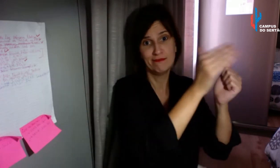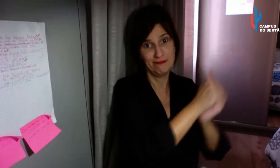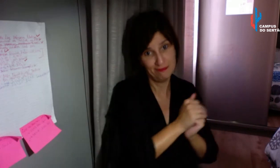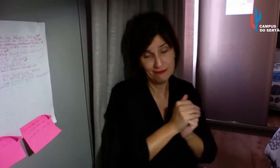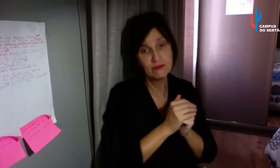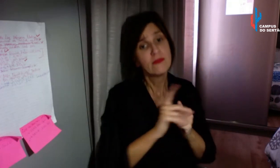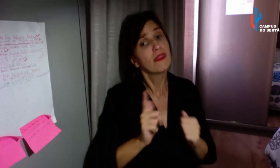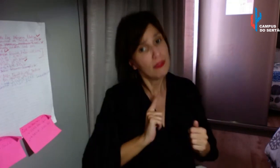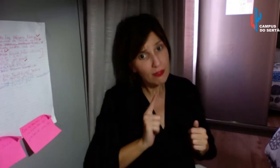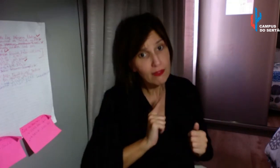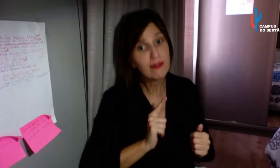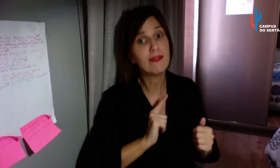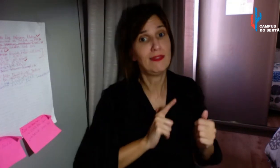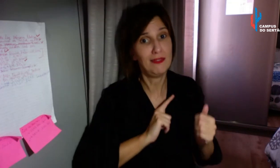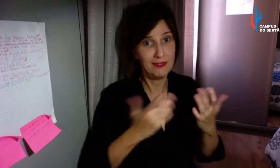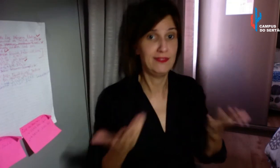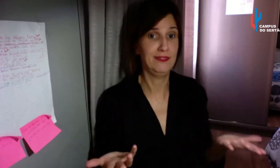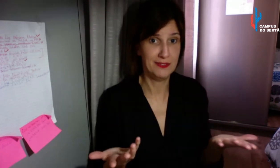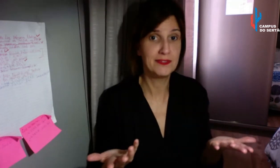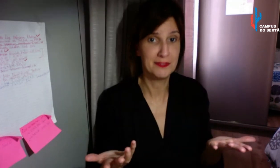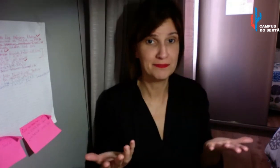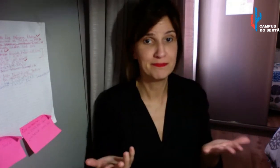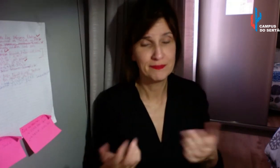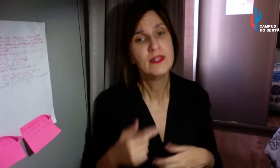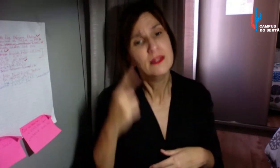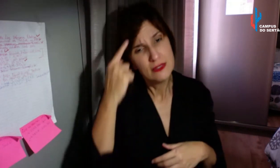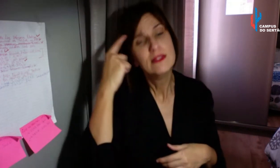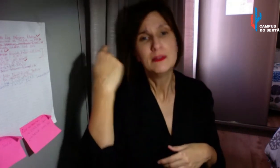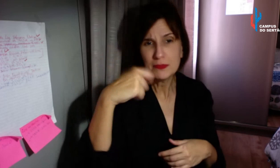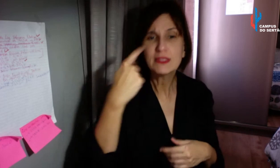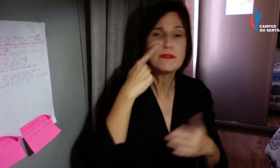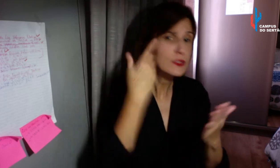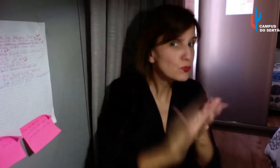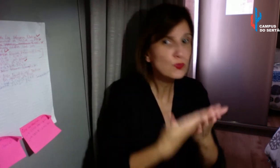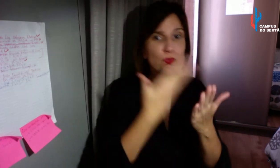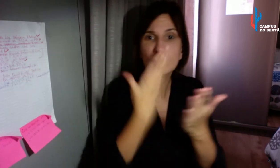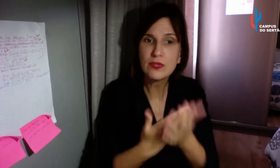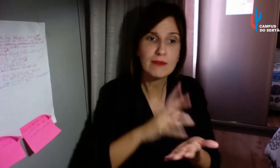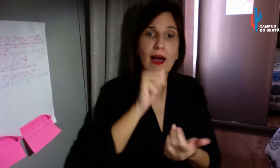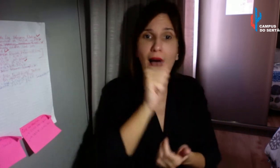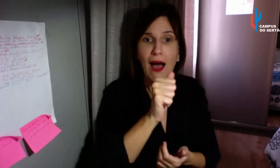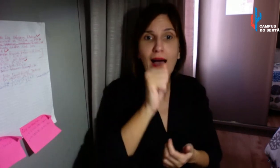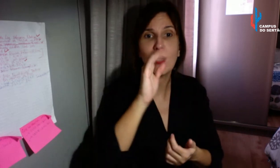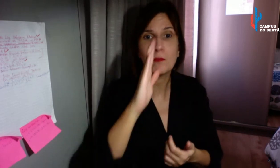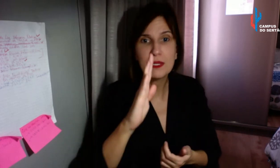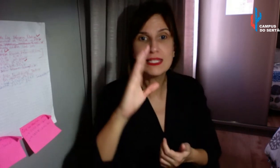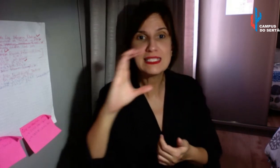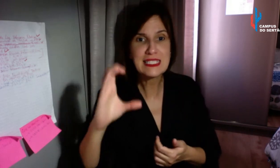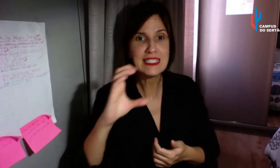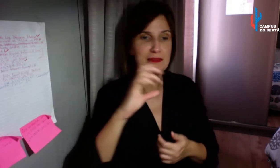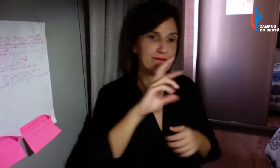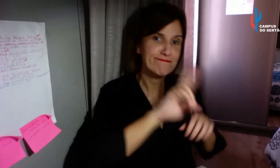Então, muitas crianças surdas sequer estão inseridas no ambiente escolar. Então, é muito